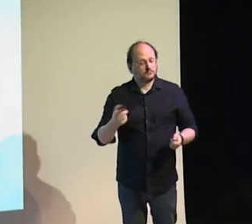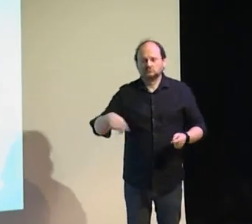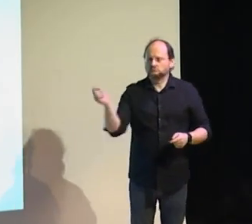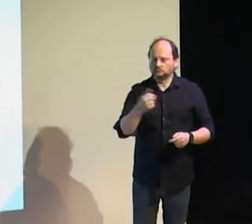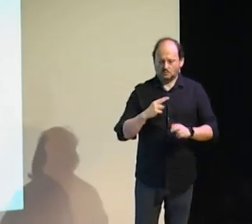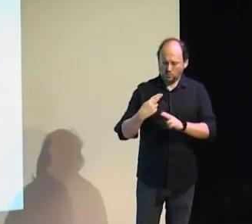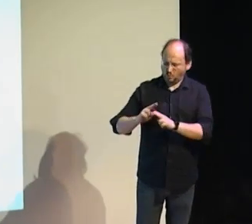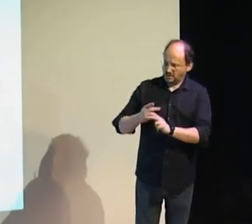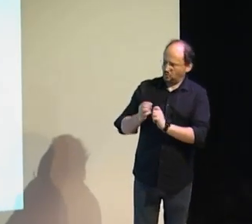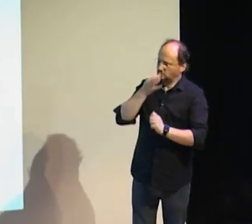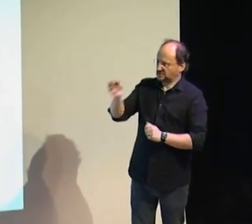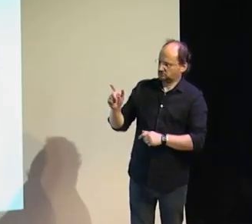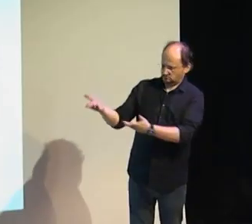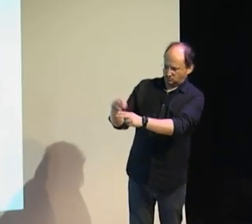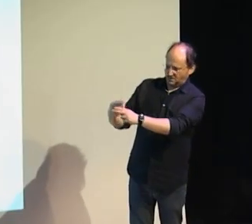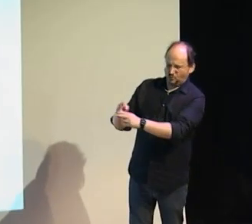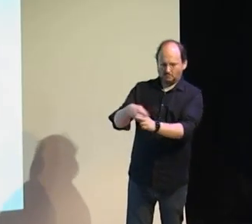des signes à ces différentes personnes.